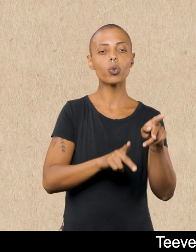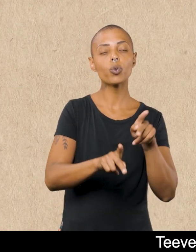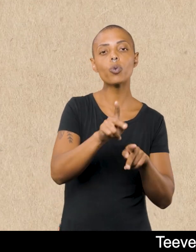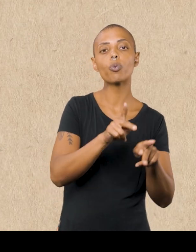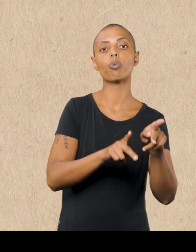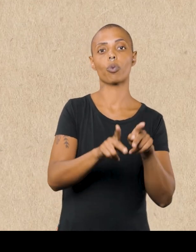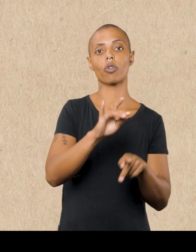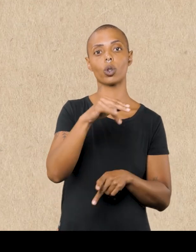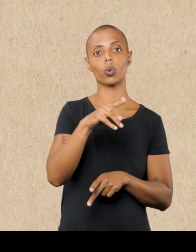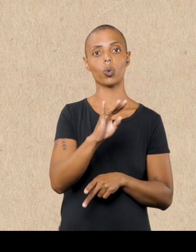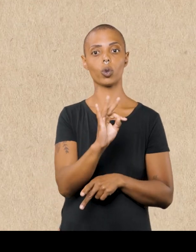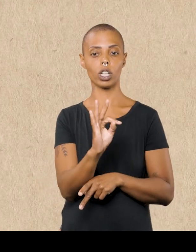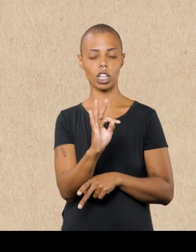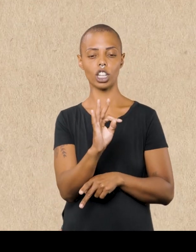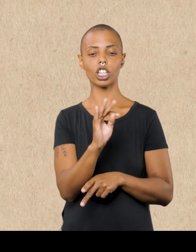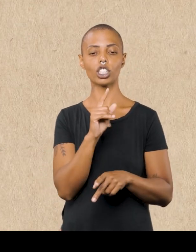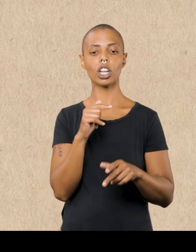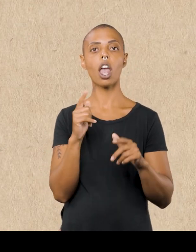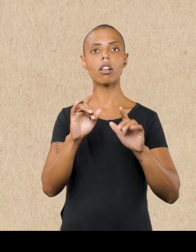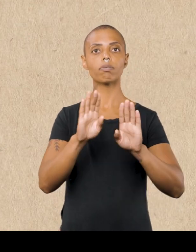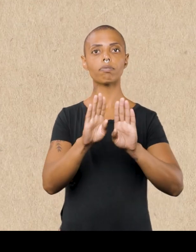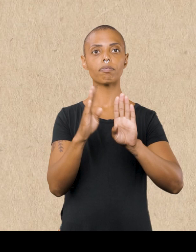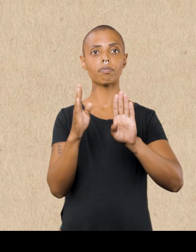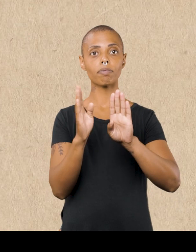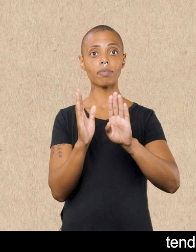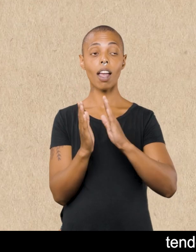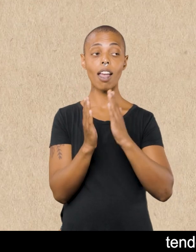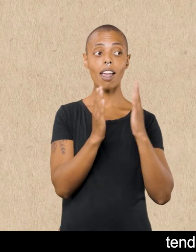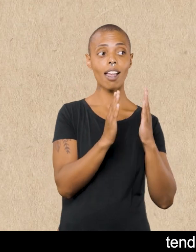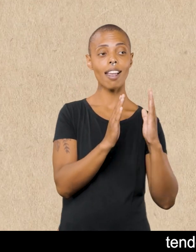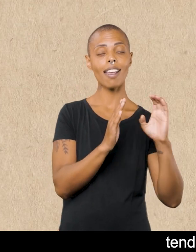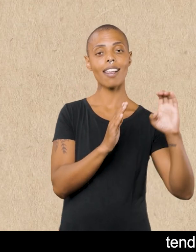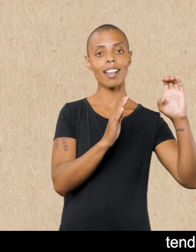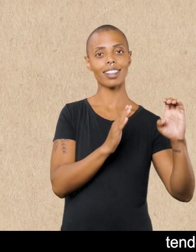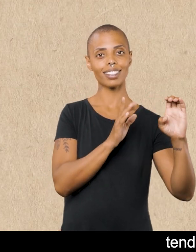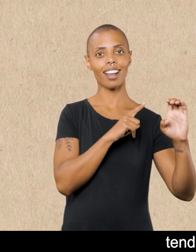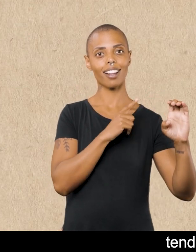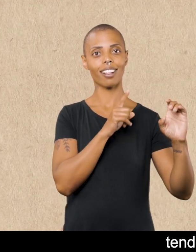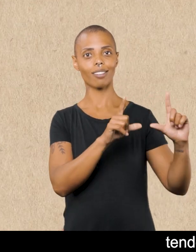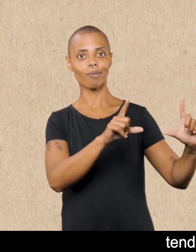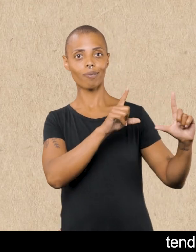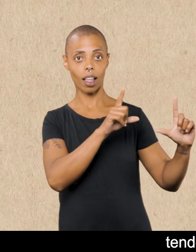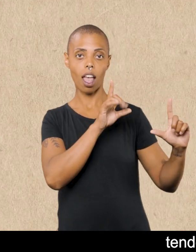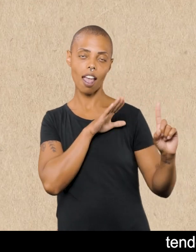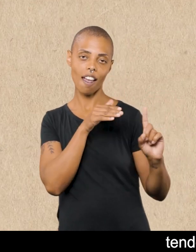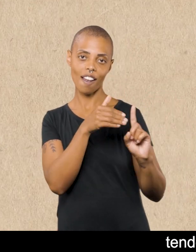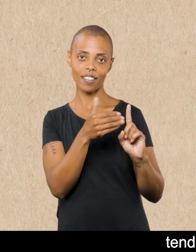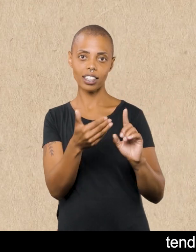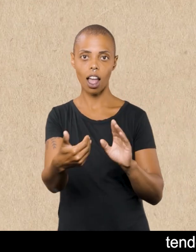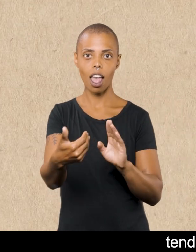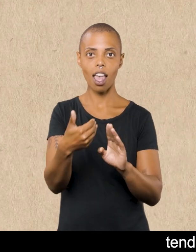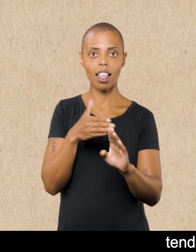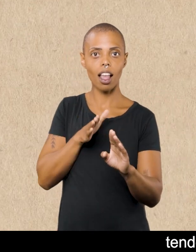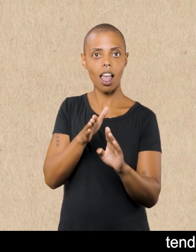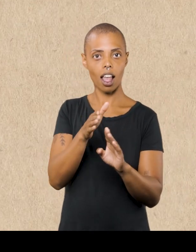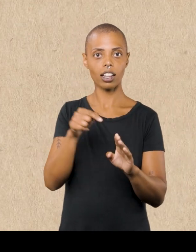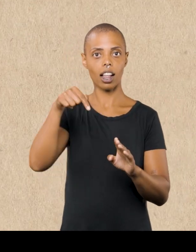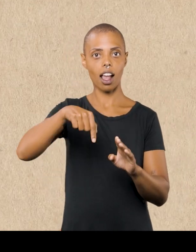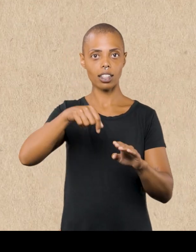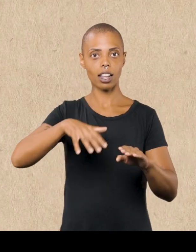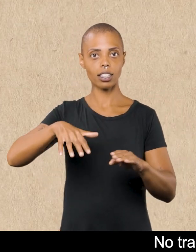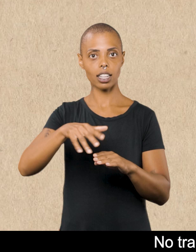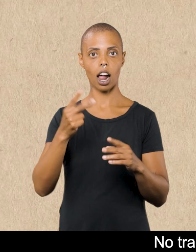51 de largura. Tuvu também faz parte do povo Inuit. O trabalho está na parede à esquerda, tendo